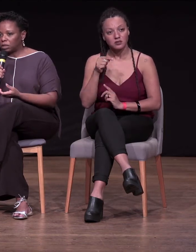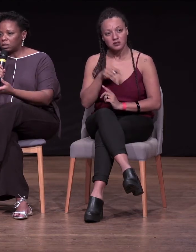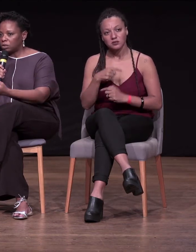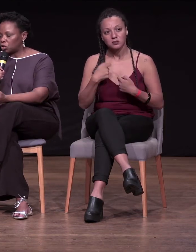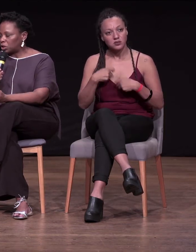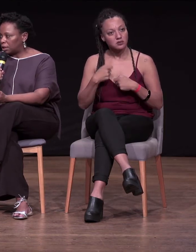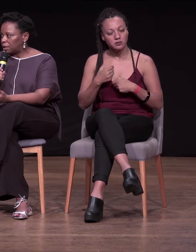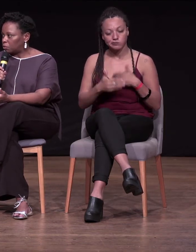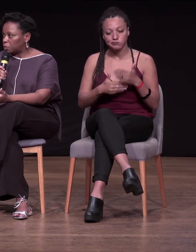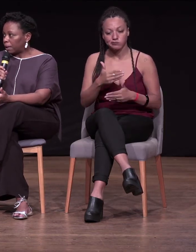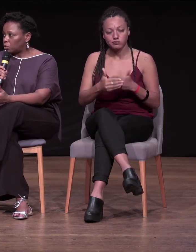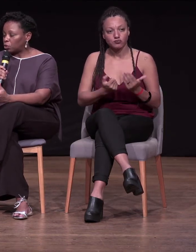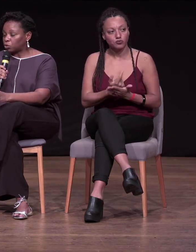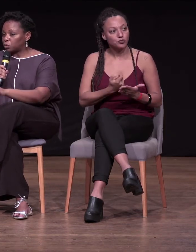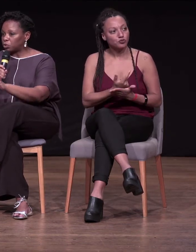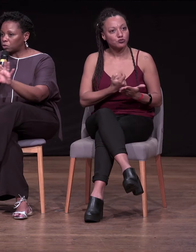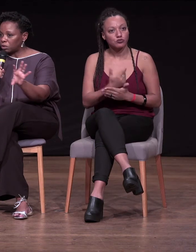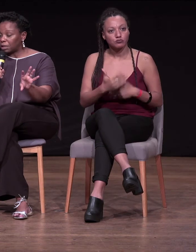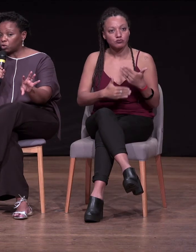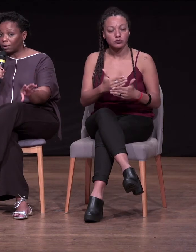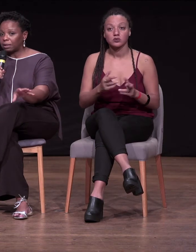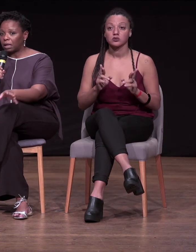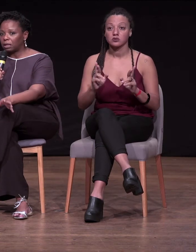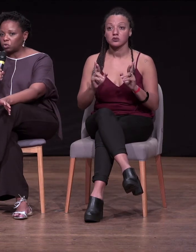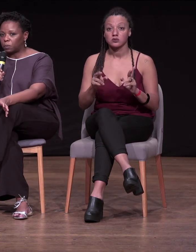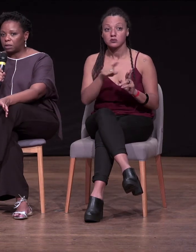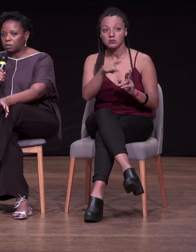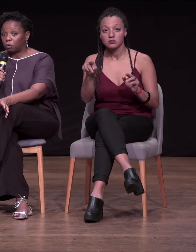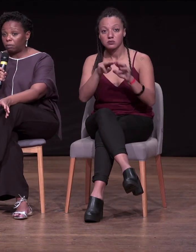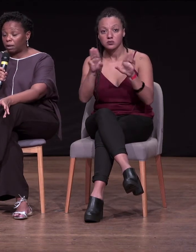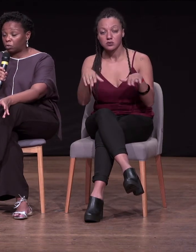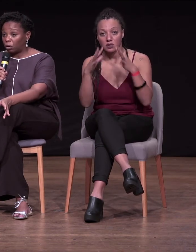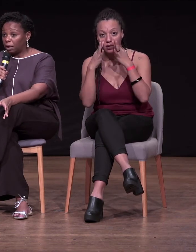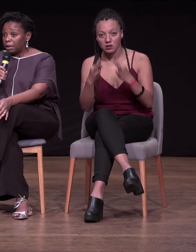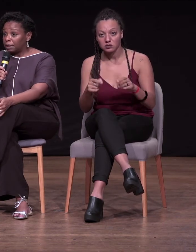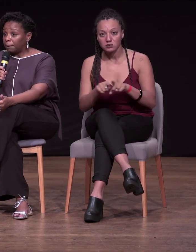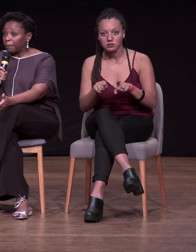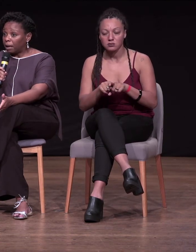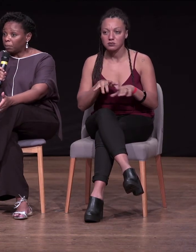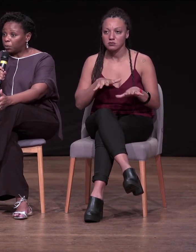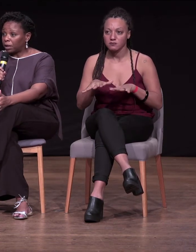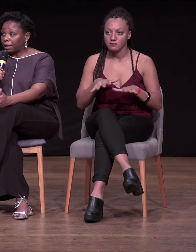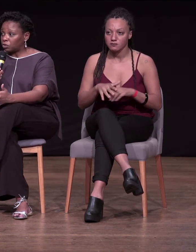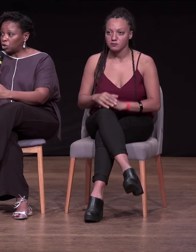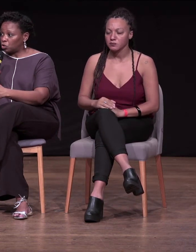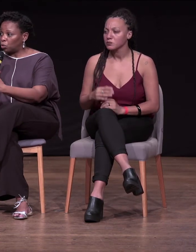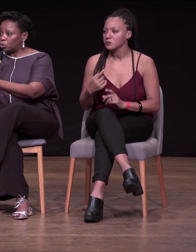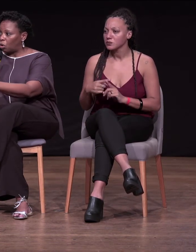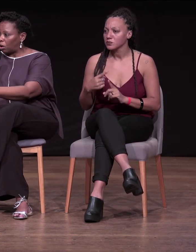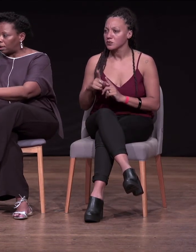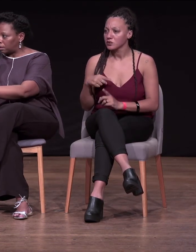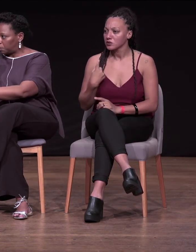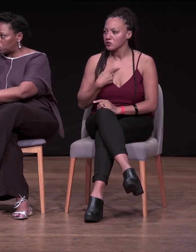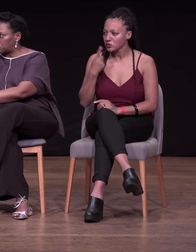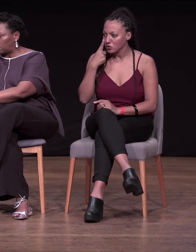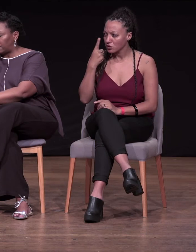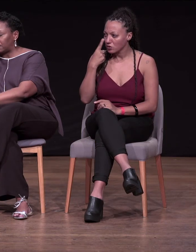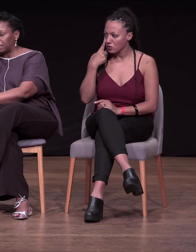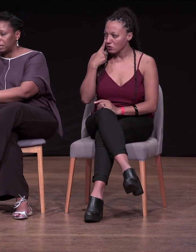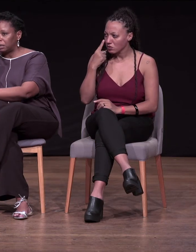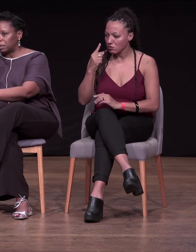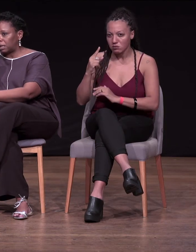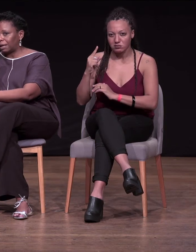uma constante, e eu espero que outros museus estejam atentos para esse movimento. Também porque a gente, quando olha essa